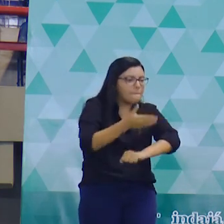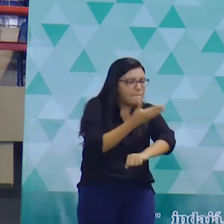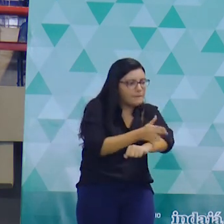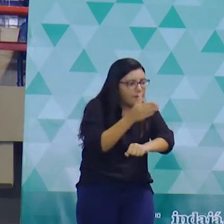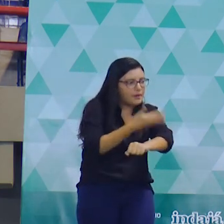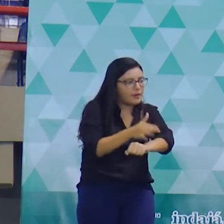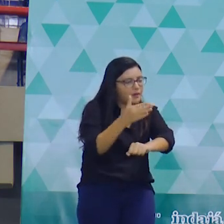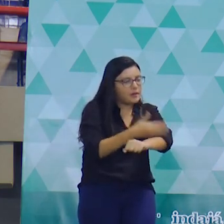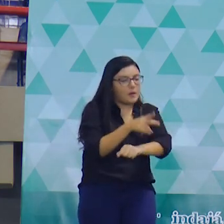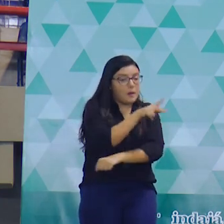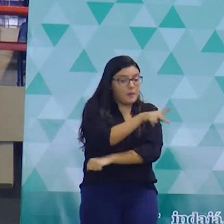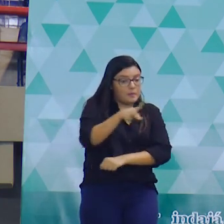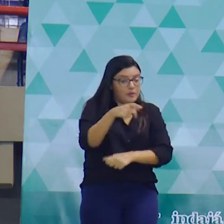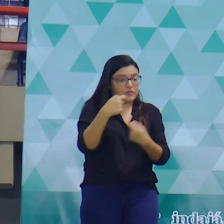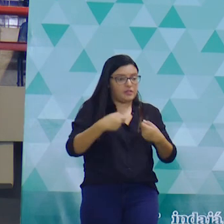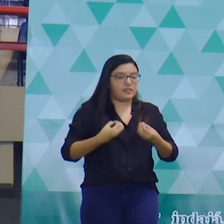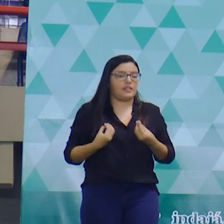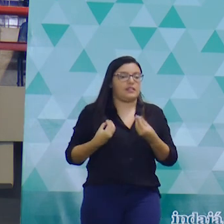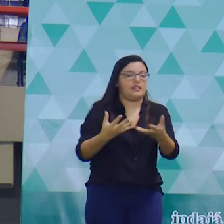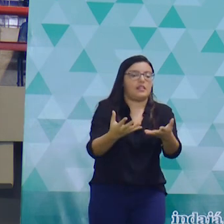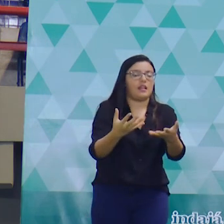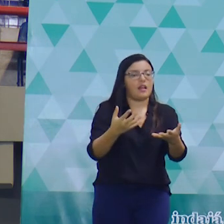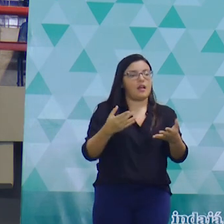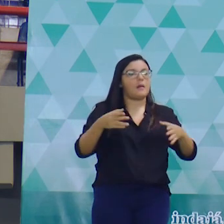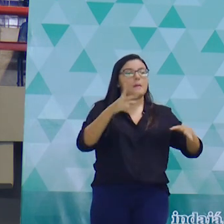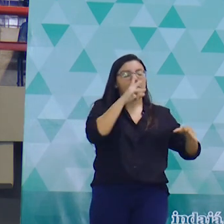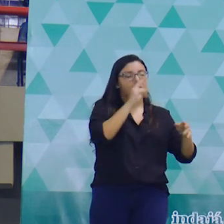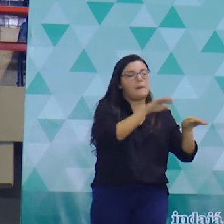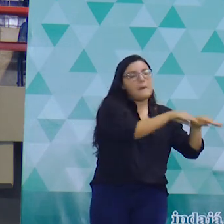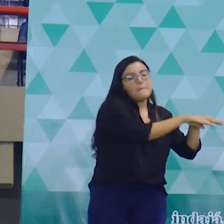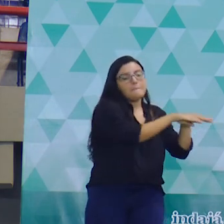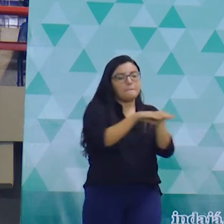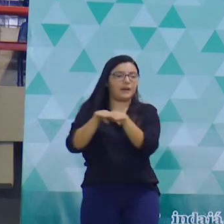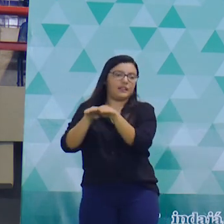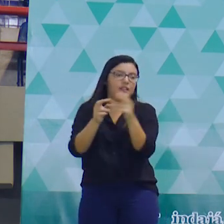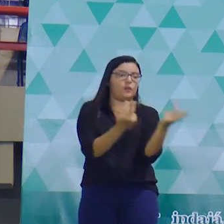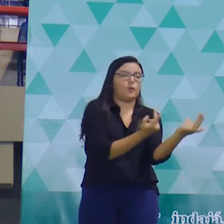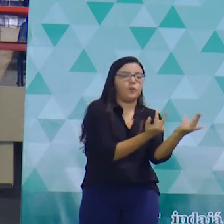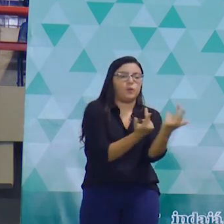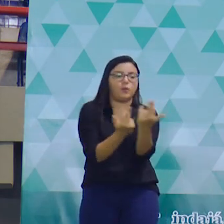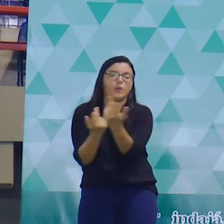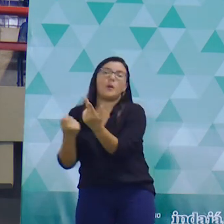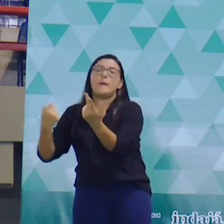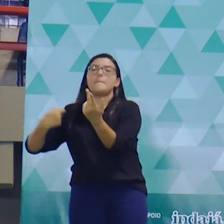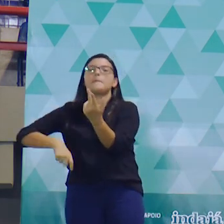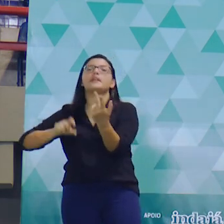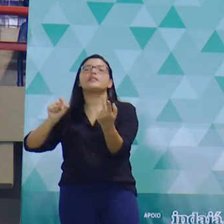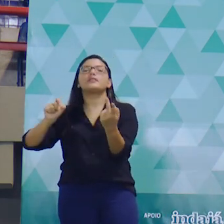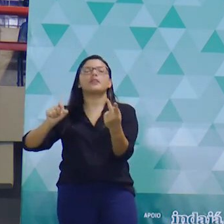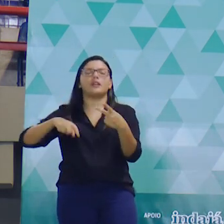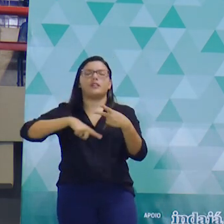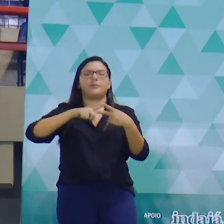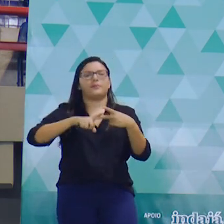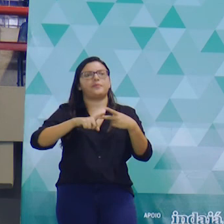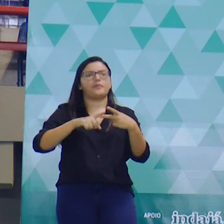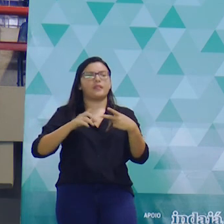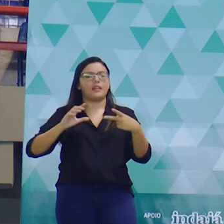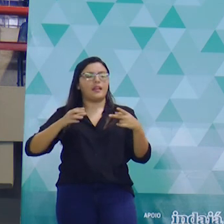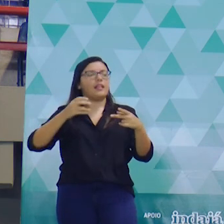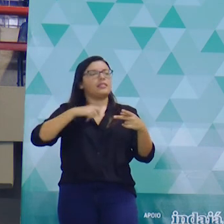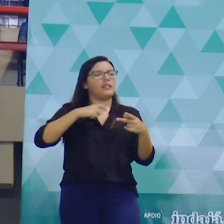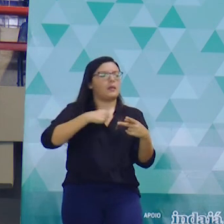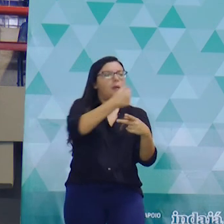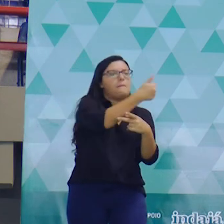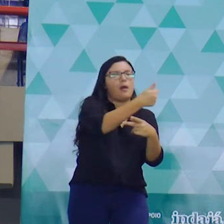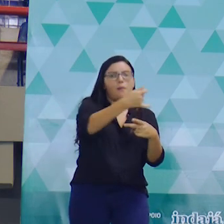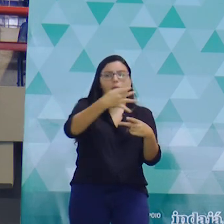estequiometria pode fazer? Estabelecer um padrão de resolução. Dizer o que é preciso, estabelecer a sequência